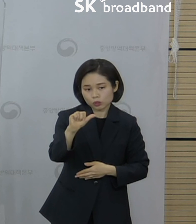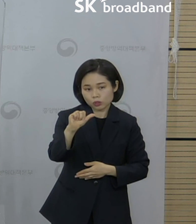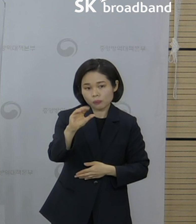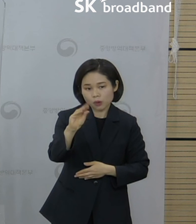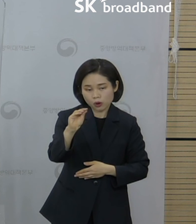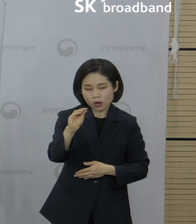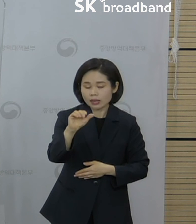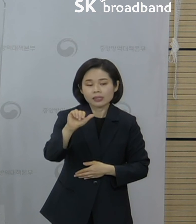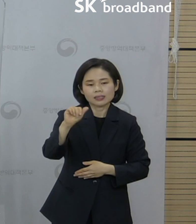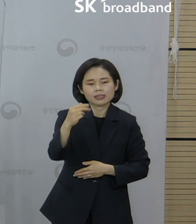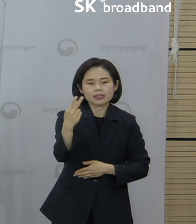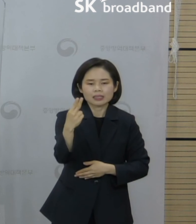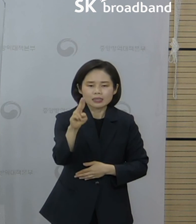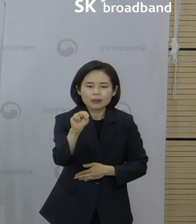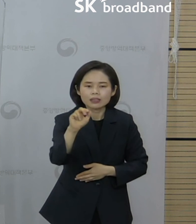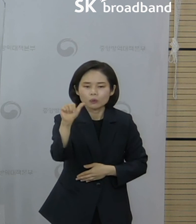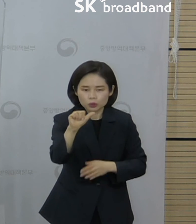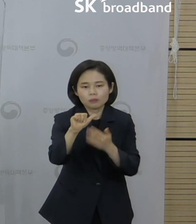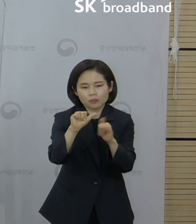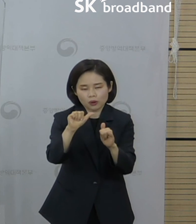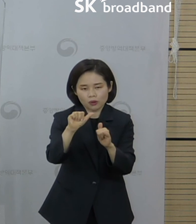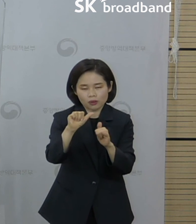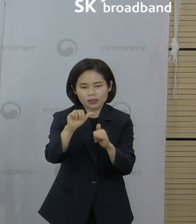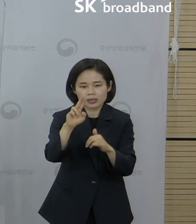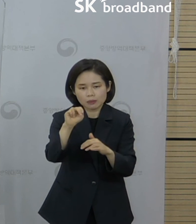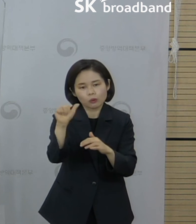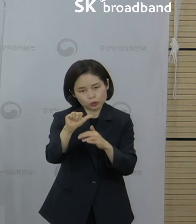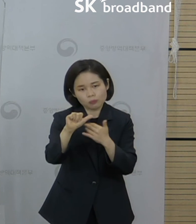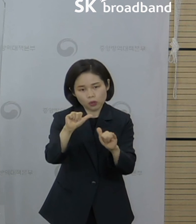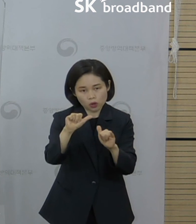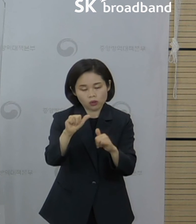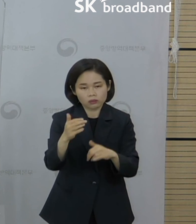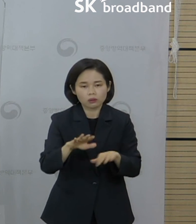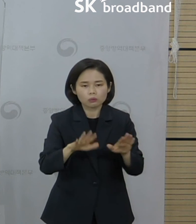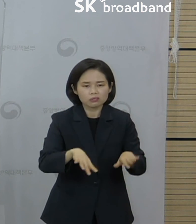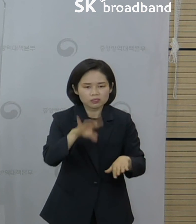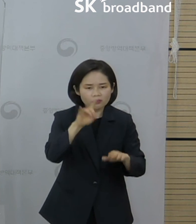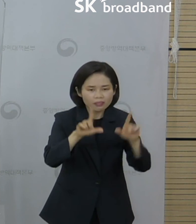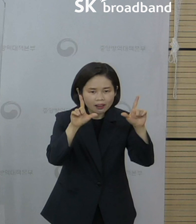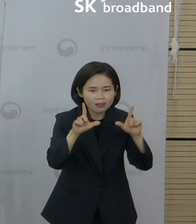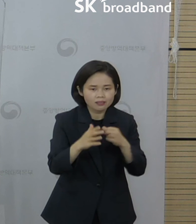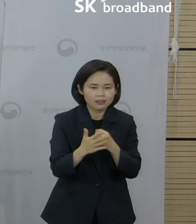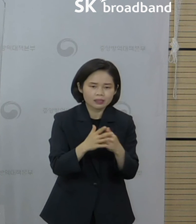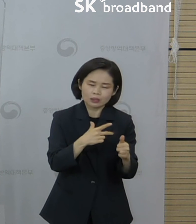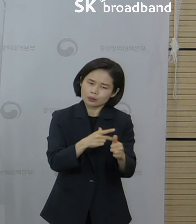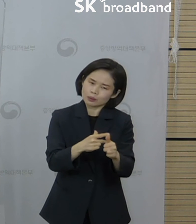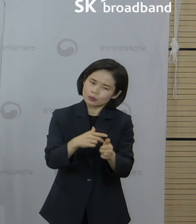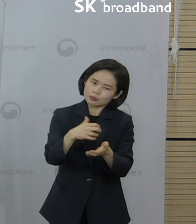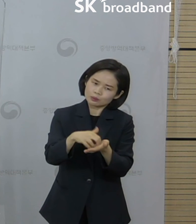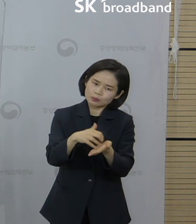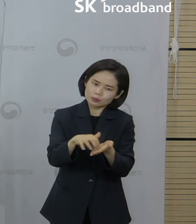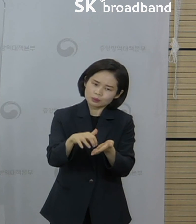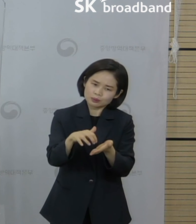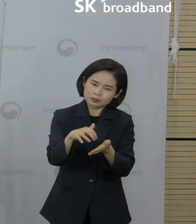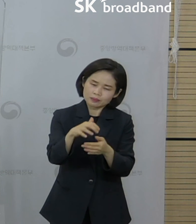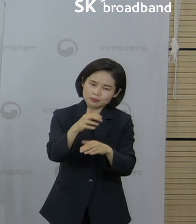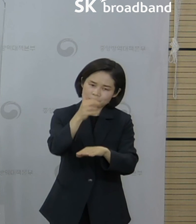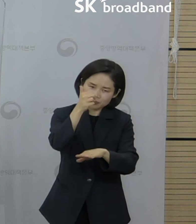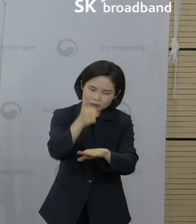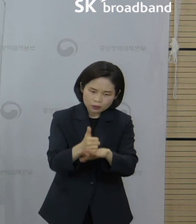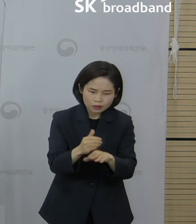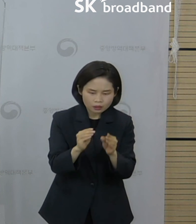정도라고 추정을 하고 있습니다. 다만 오늘 실제로 첫날이기 때문에 어느 정도가 이제 접종을 받으실지는 결과를 봐야 알 수 있을 것